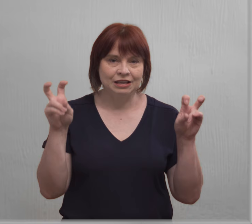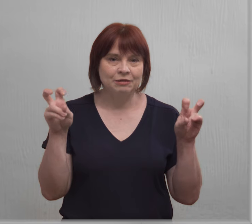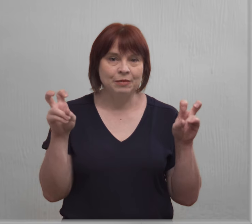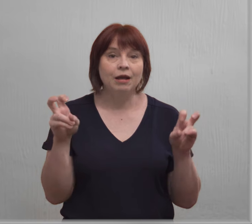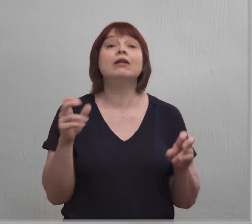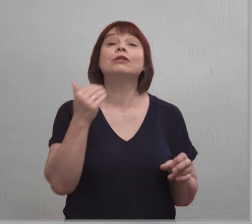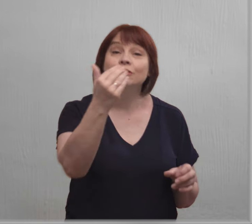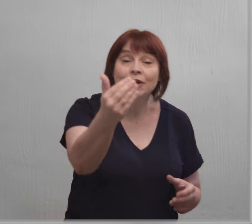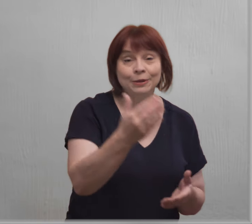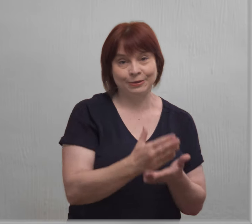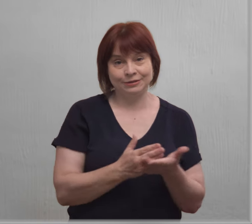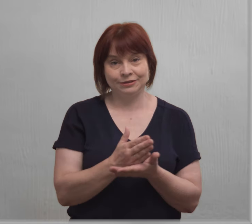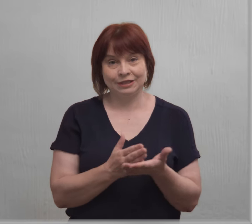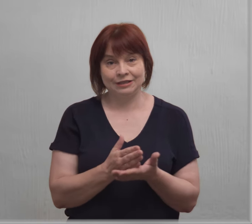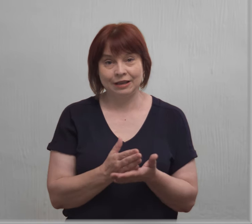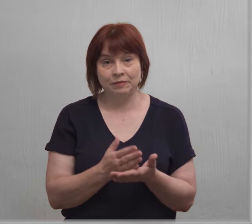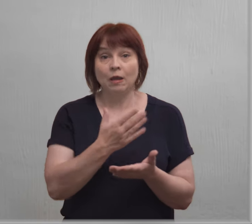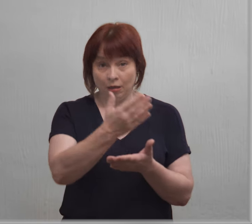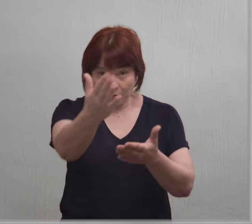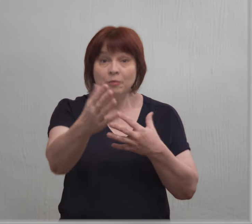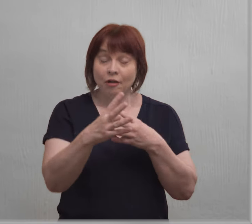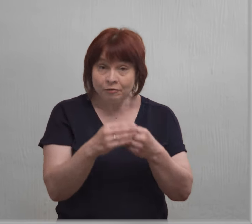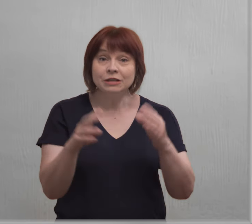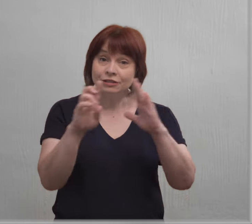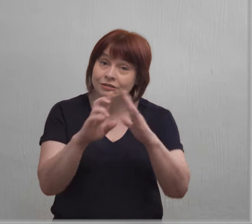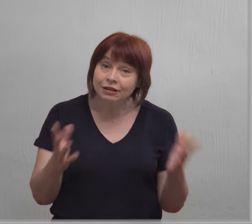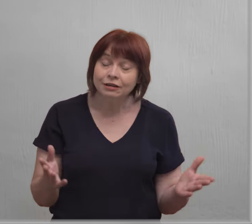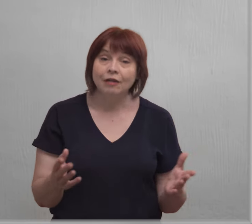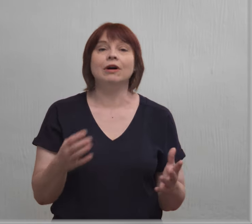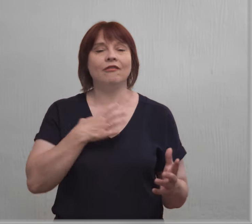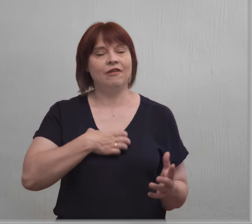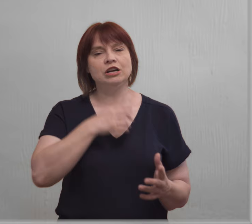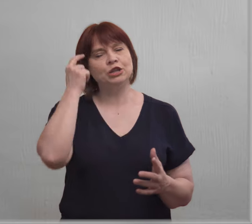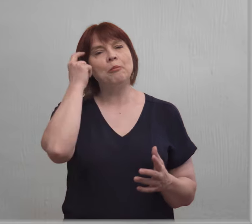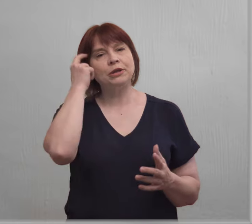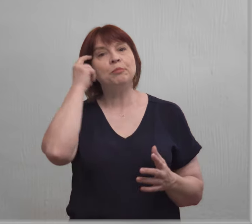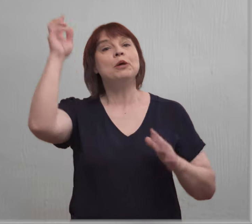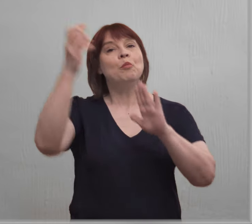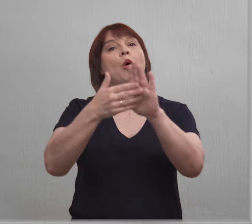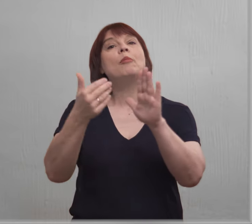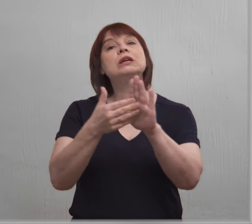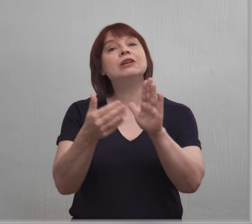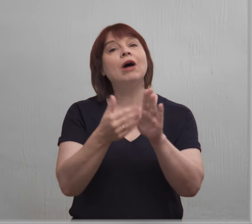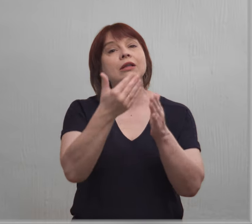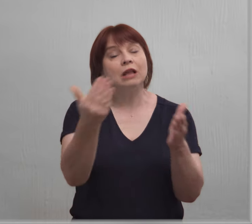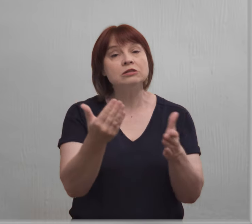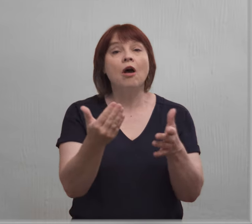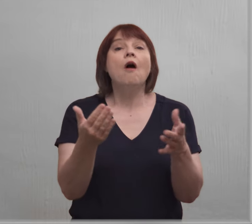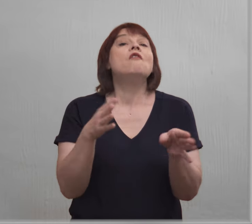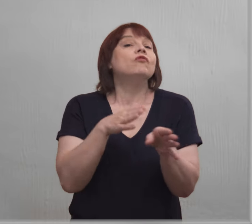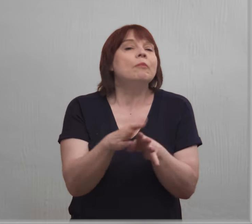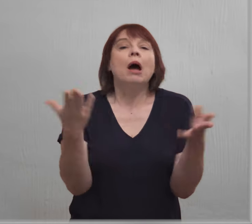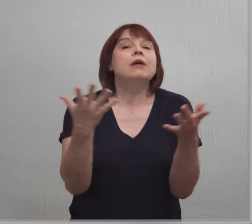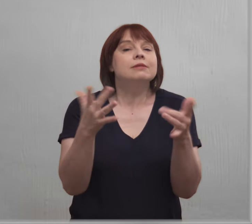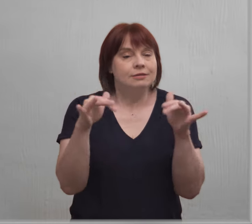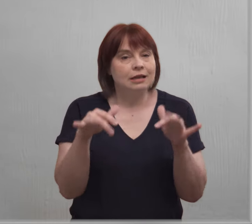твоя миссия. И мы как церковь должны понимать, что мы призваны Богом к определенной миссии.